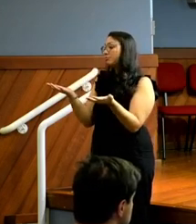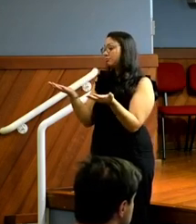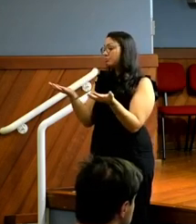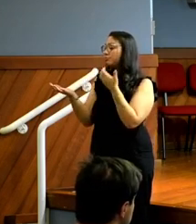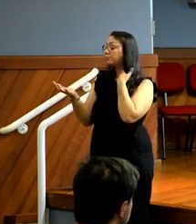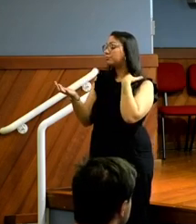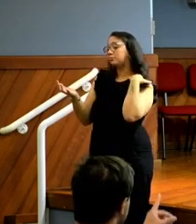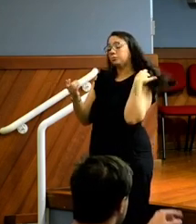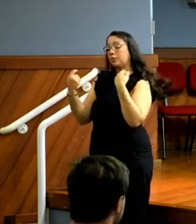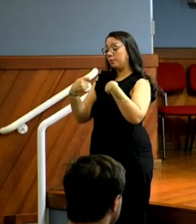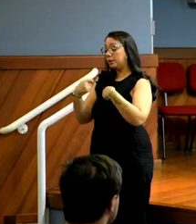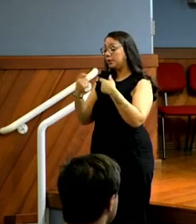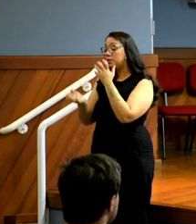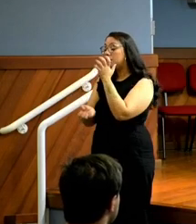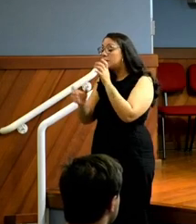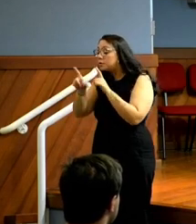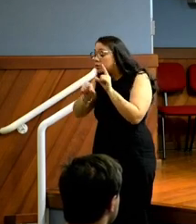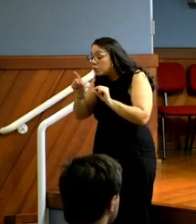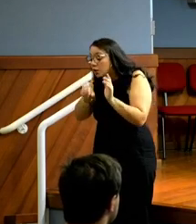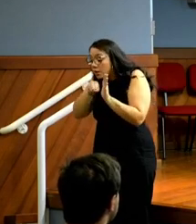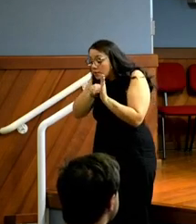escolher metodologias que conversem com os nossos